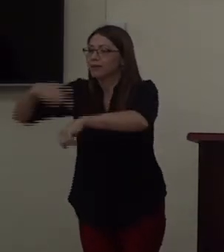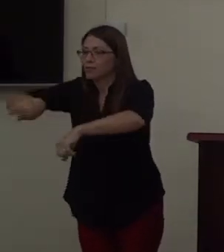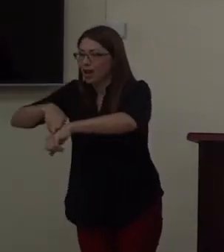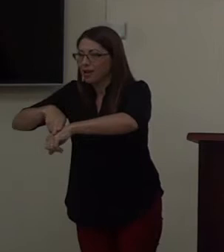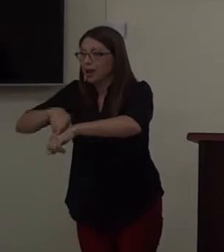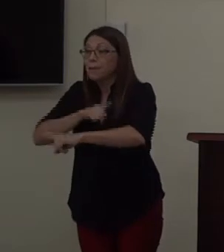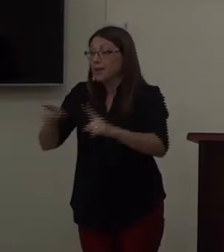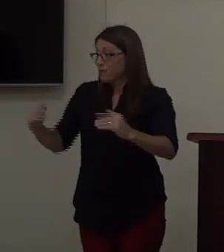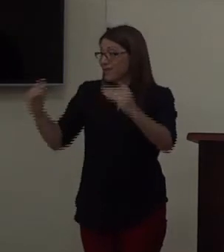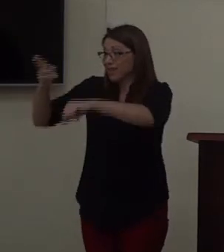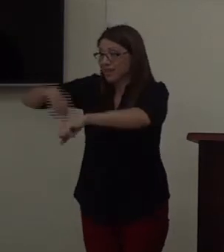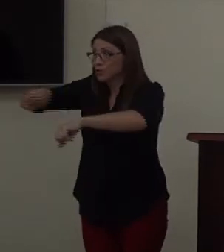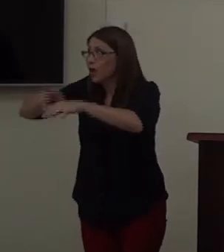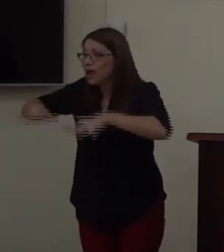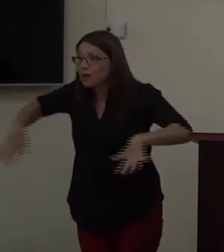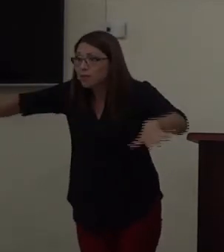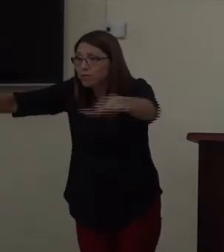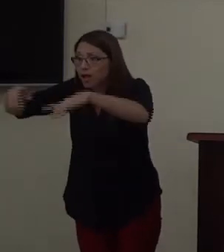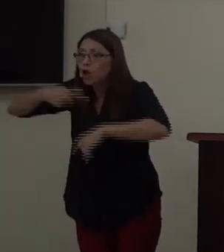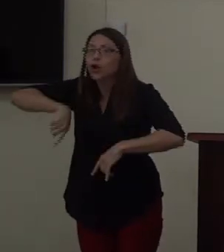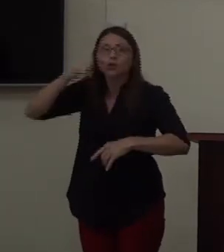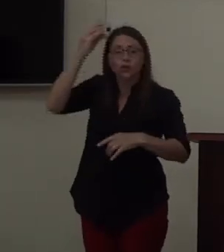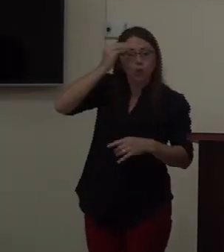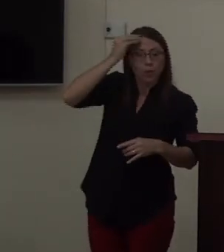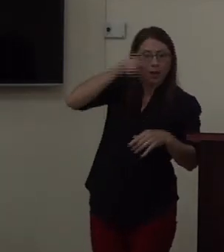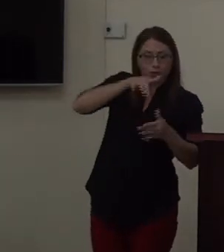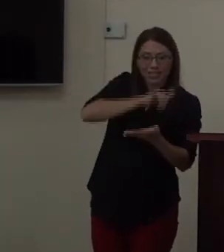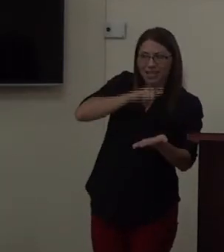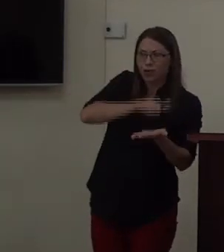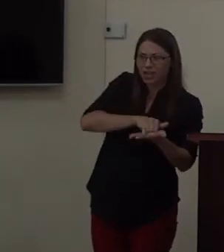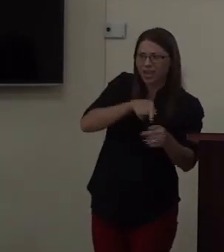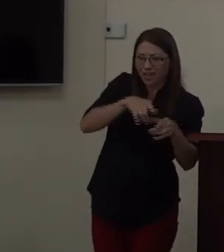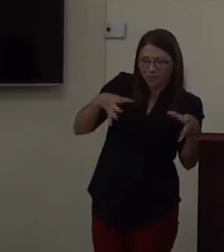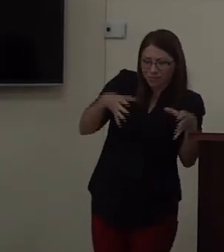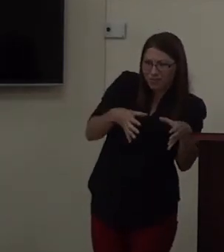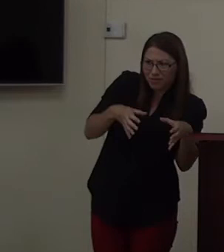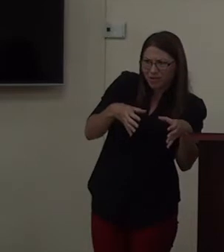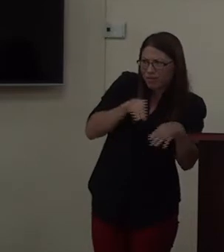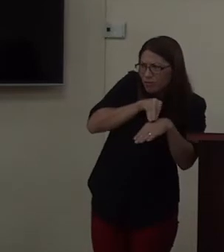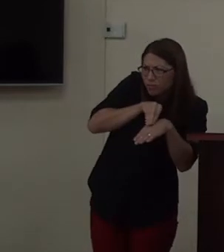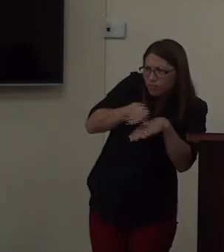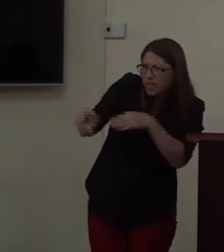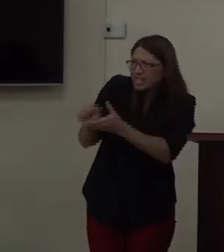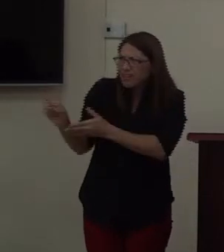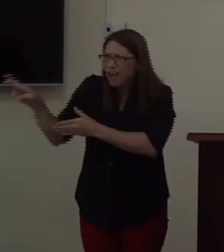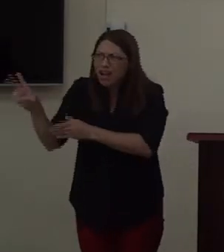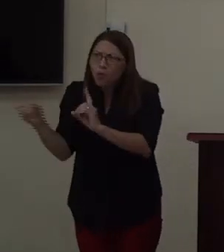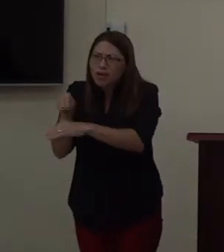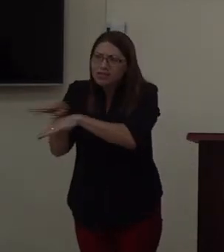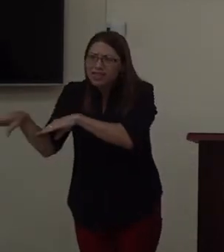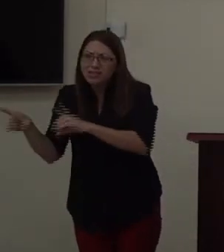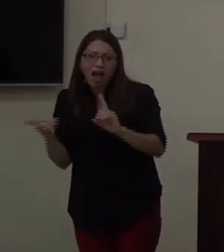Pero en nivel nacional, por ejemplo, lo que opinemos en San José, ¿qué incidencia tiene allá en San Rafael? ¿Qué incidencia tiene en